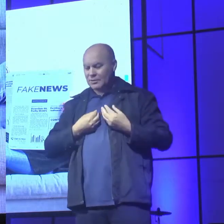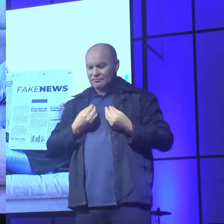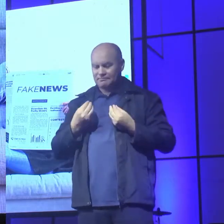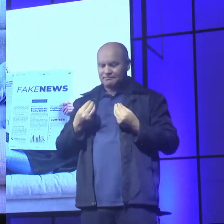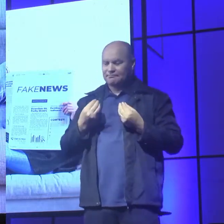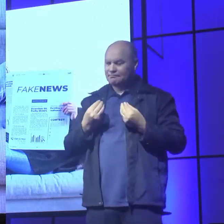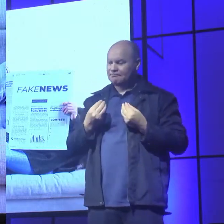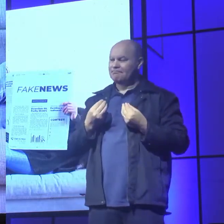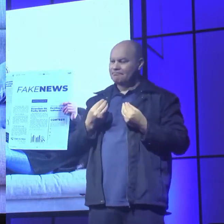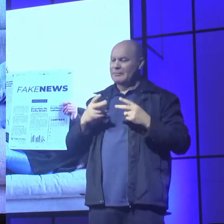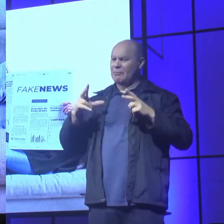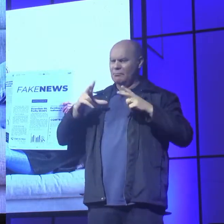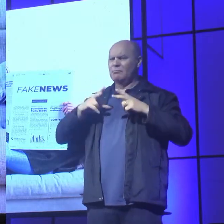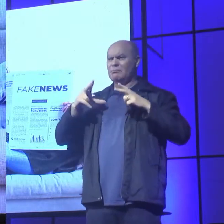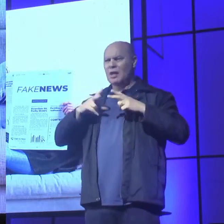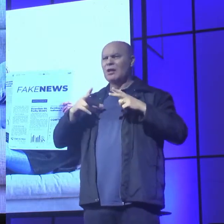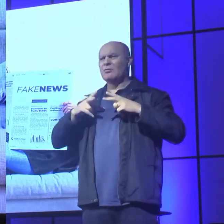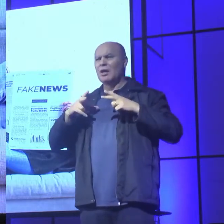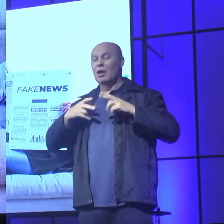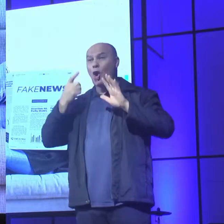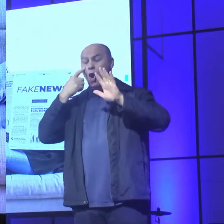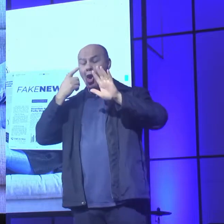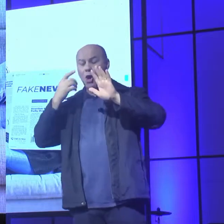Existe uma diferença crucial,